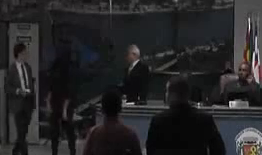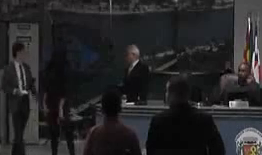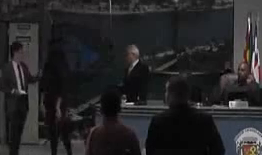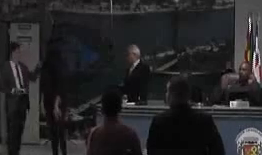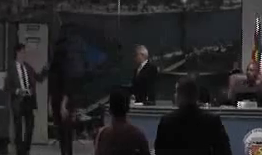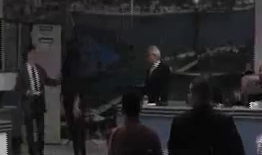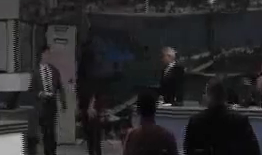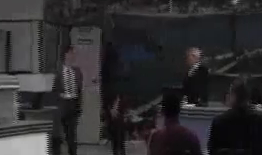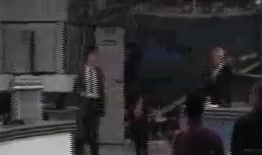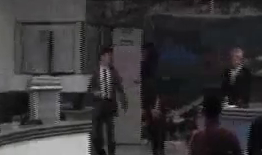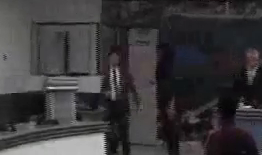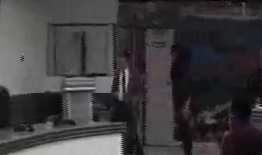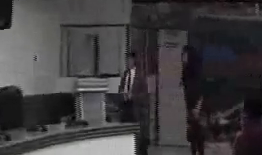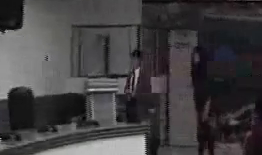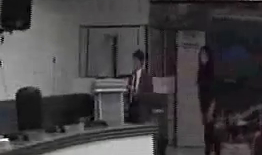O é o